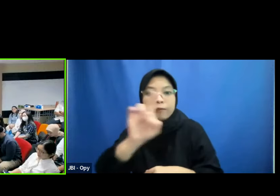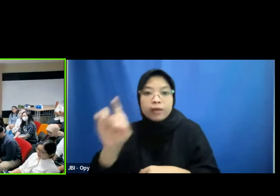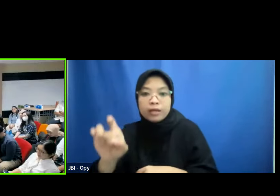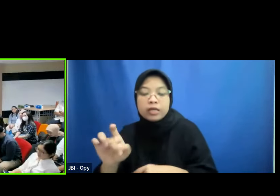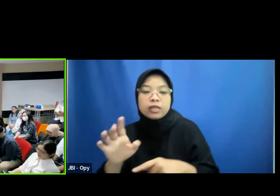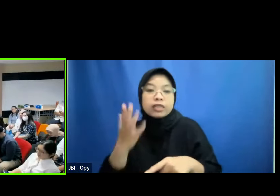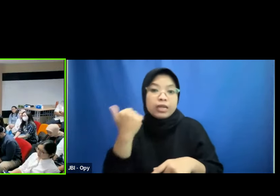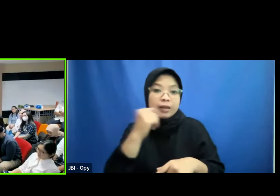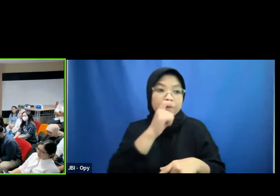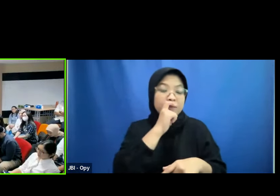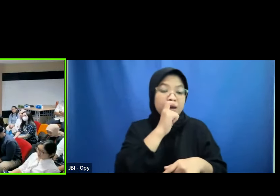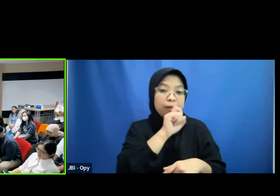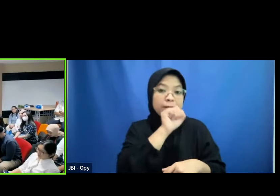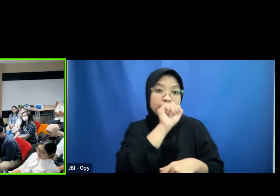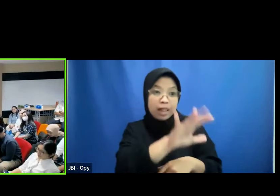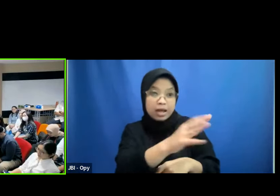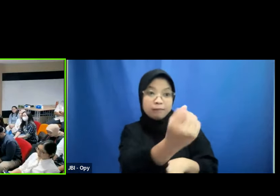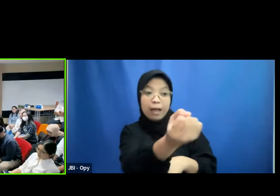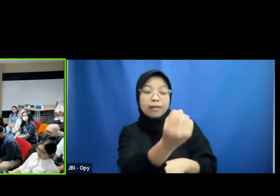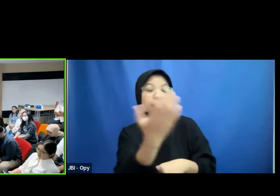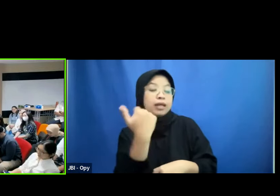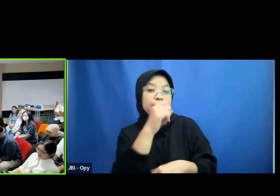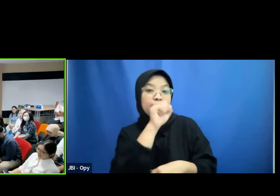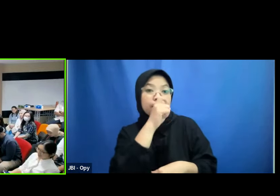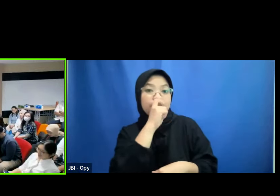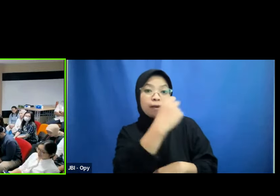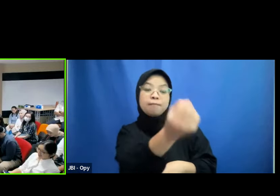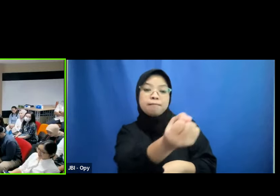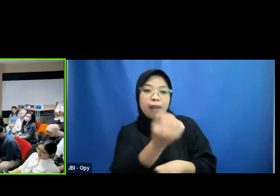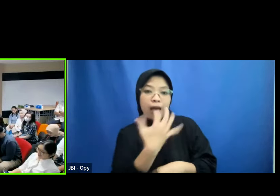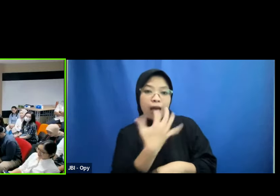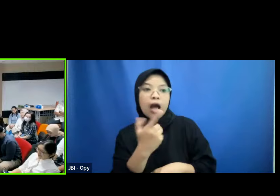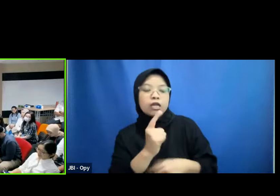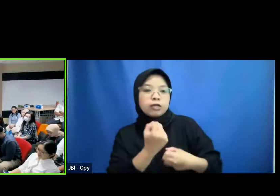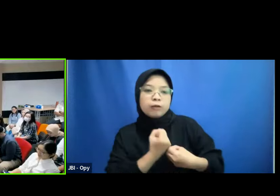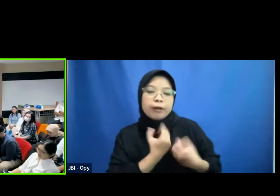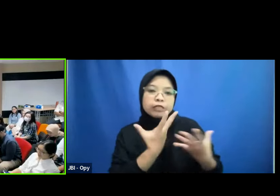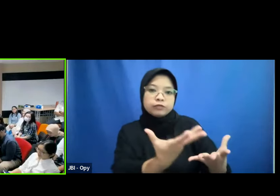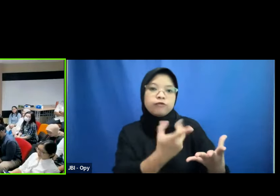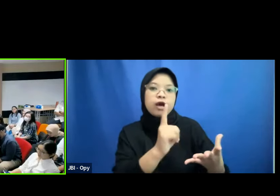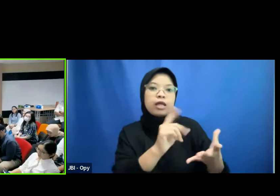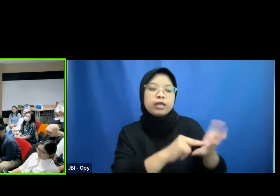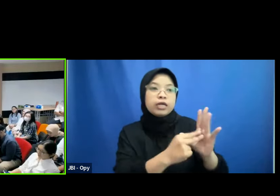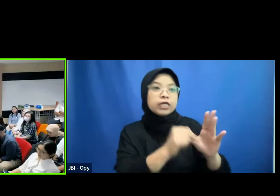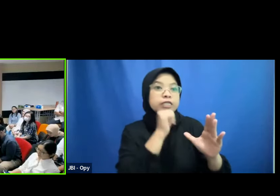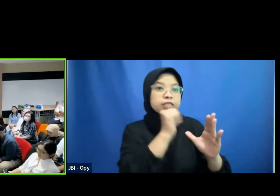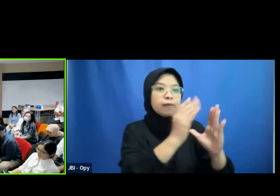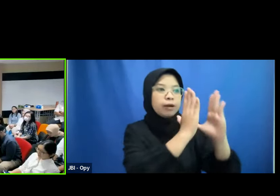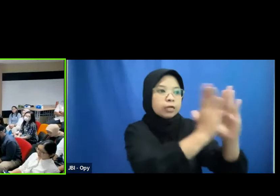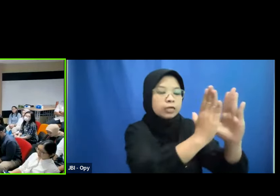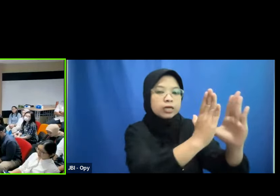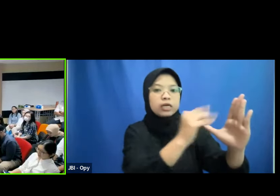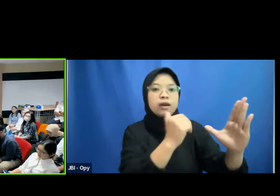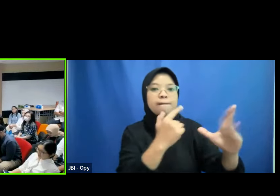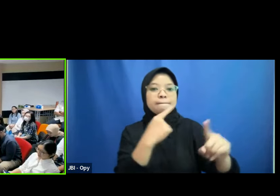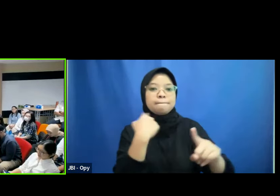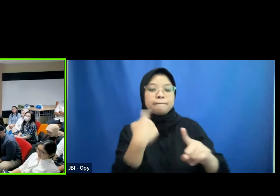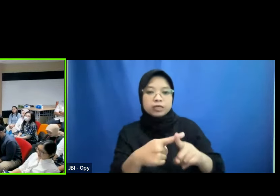interview Bil harus J jug